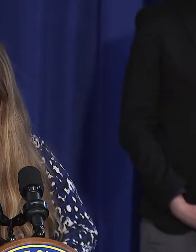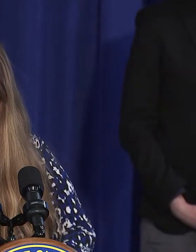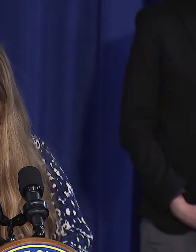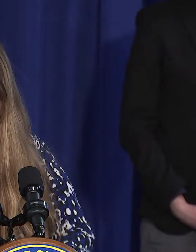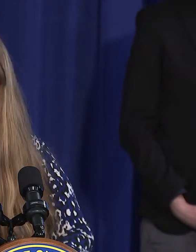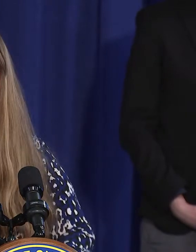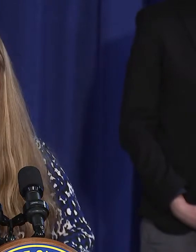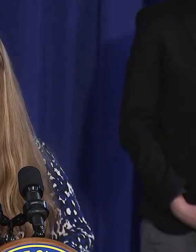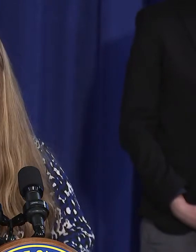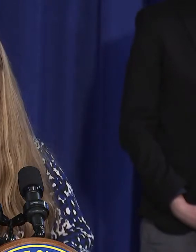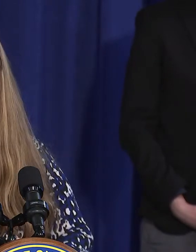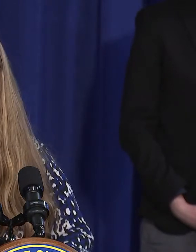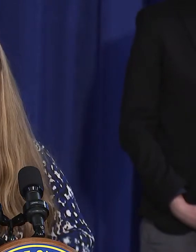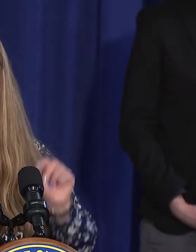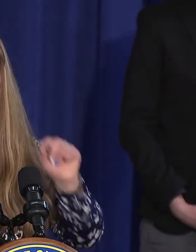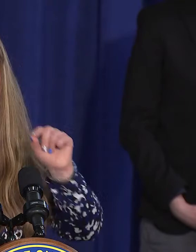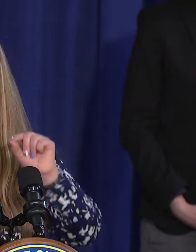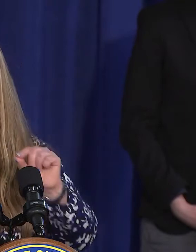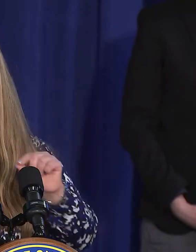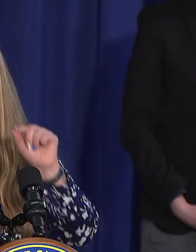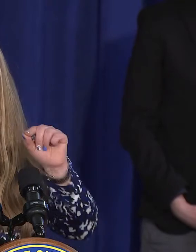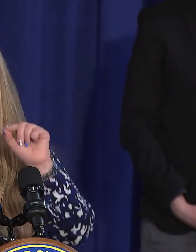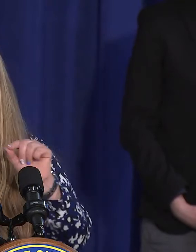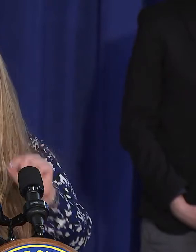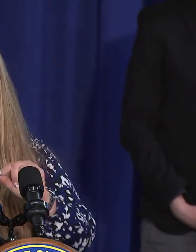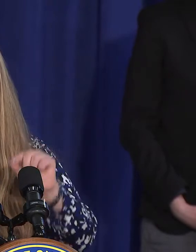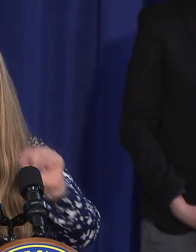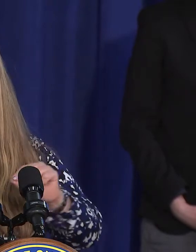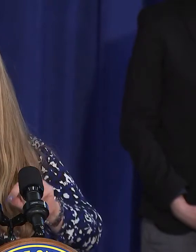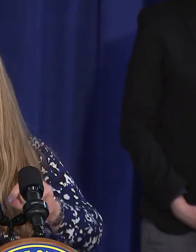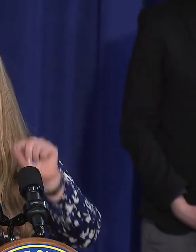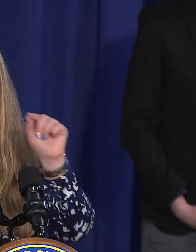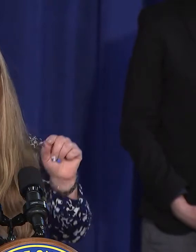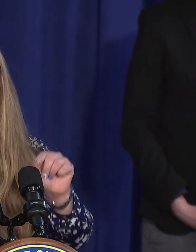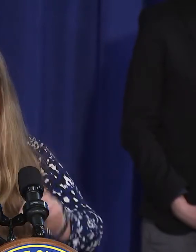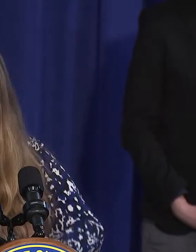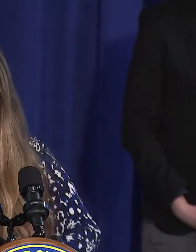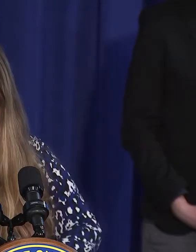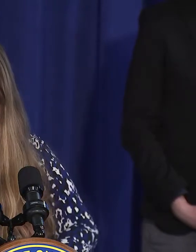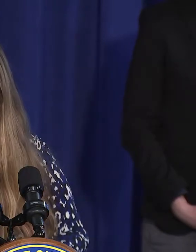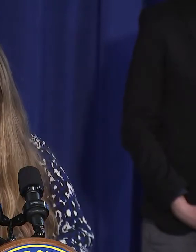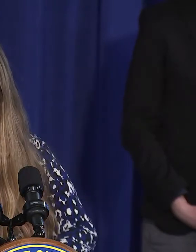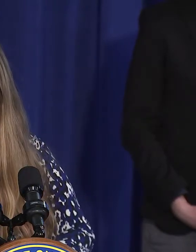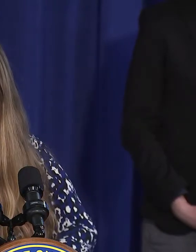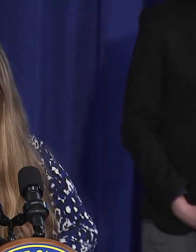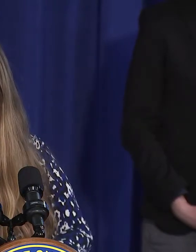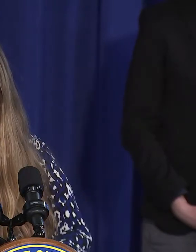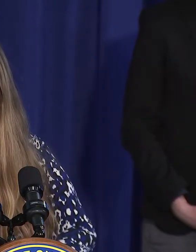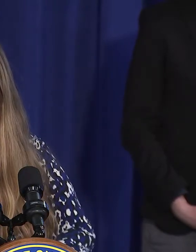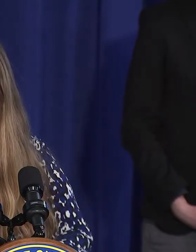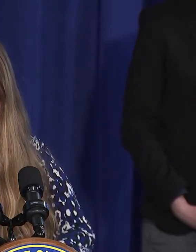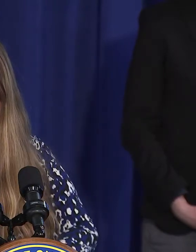chai.gov/inclinada COVIDvax o llamando para que una persona en su idioma y en su cultura le atienda al